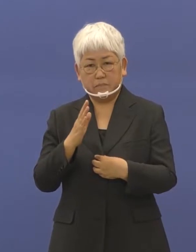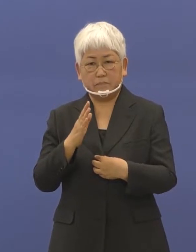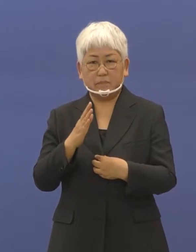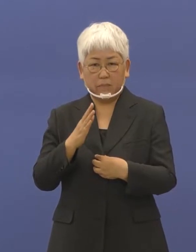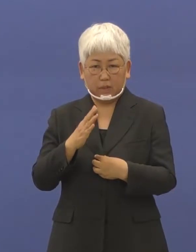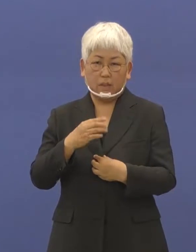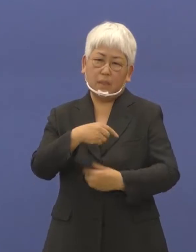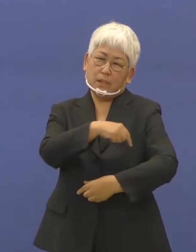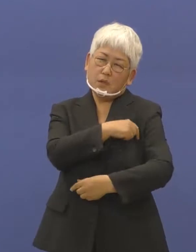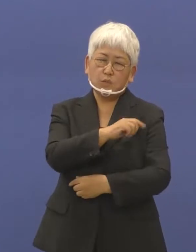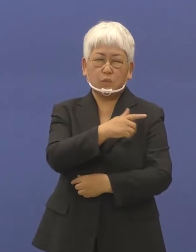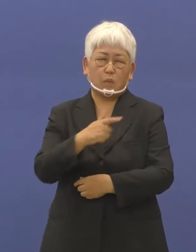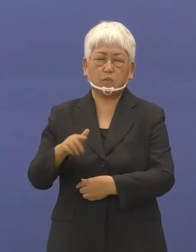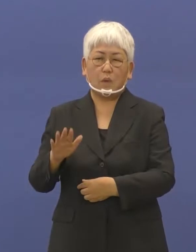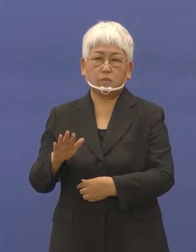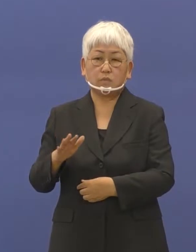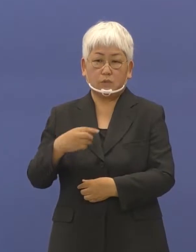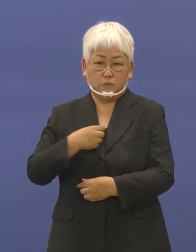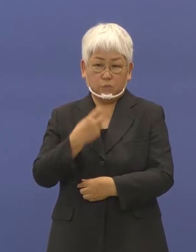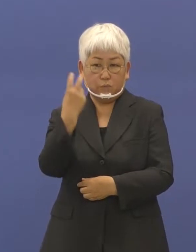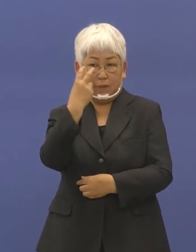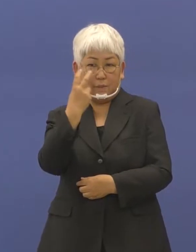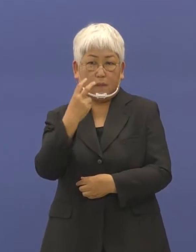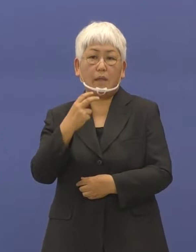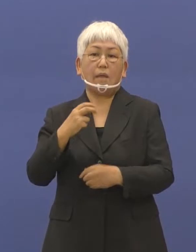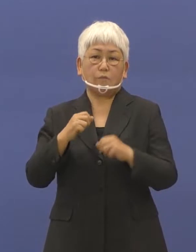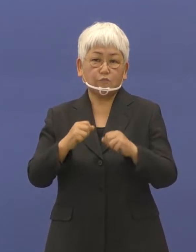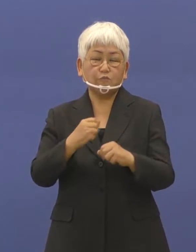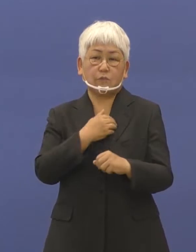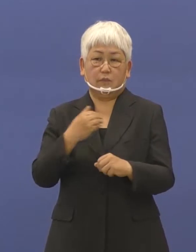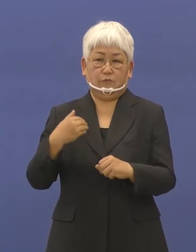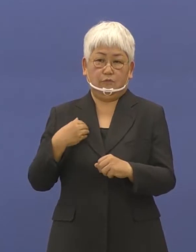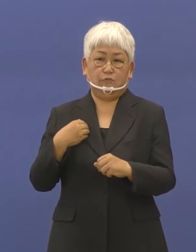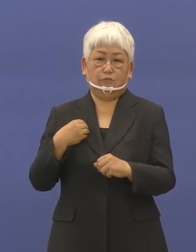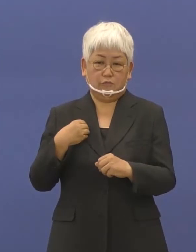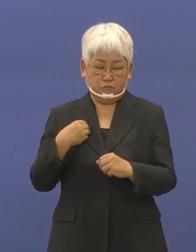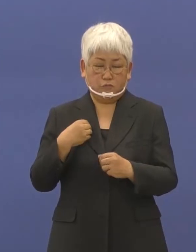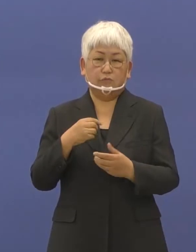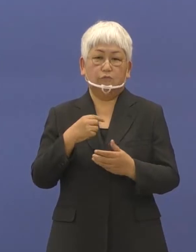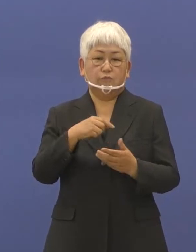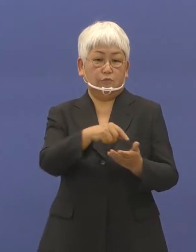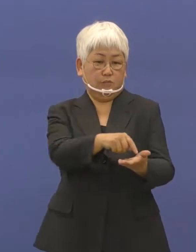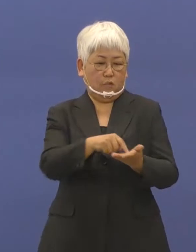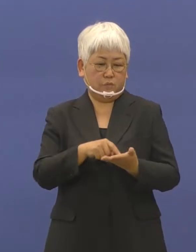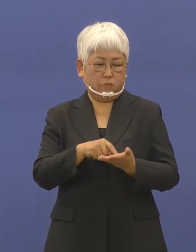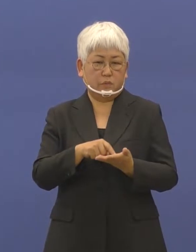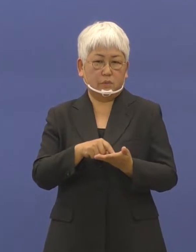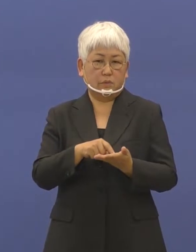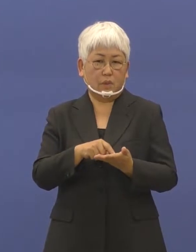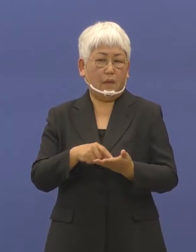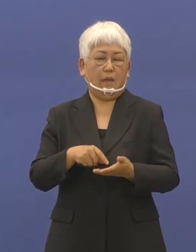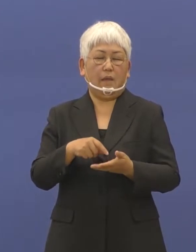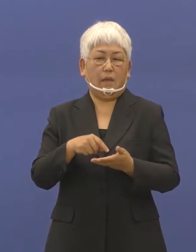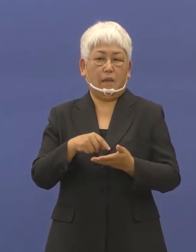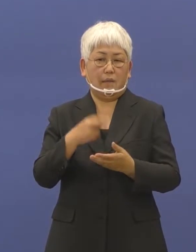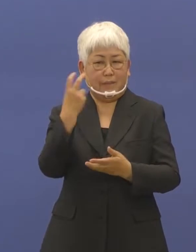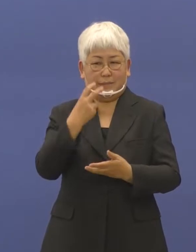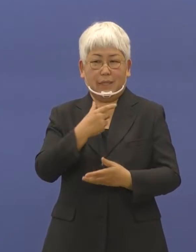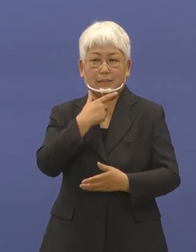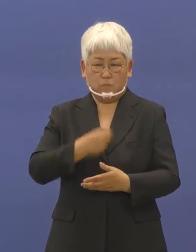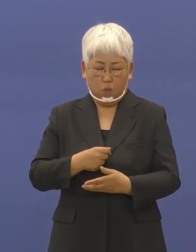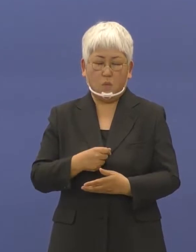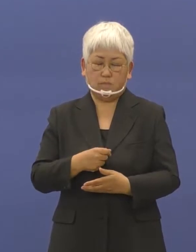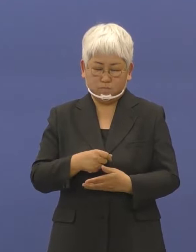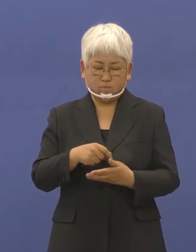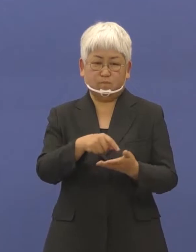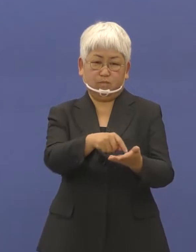自ら検査を行えるよう、申し込みされた方に抗原定性検査キットを送付